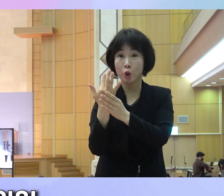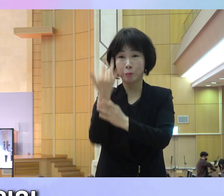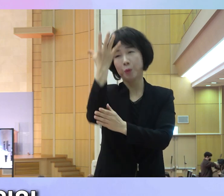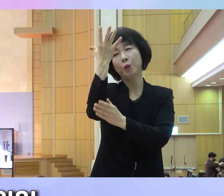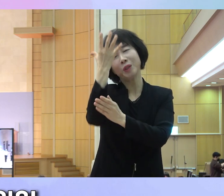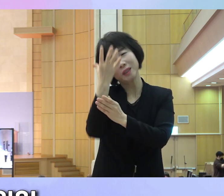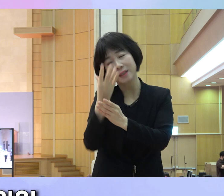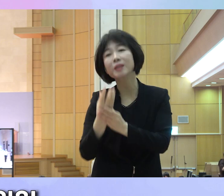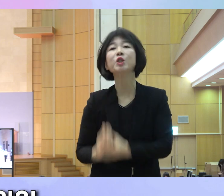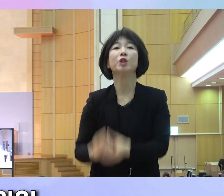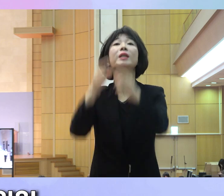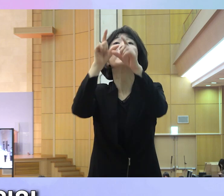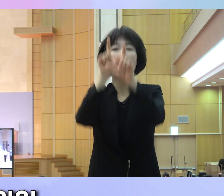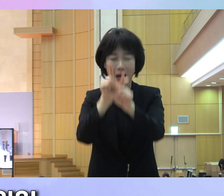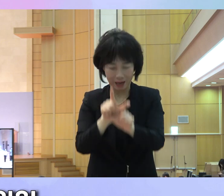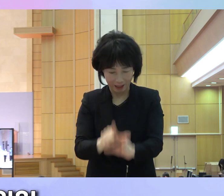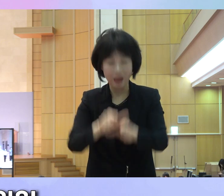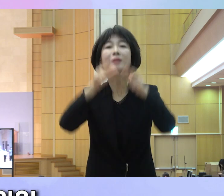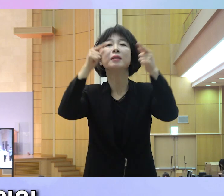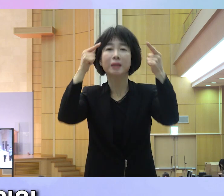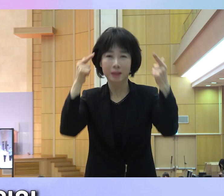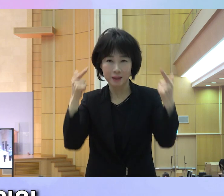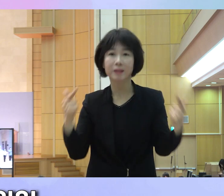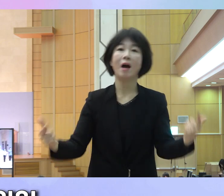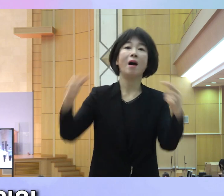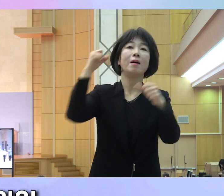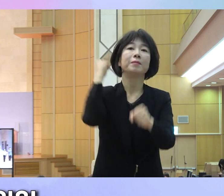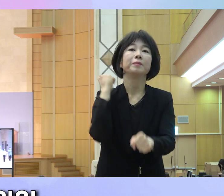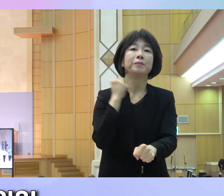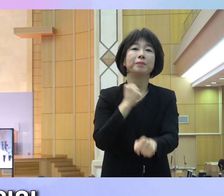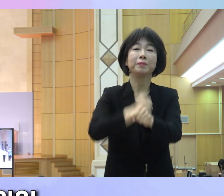꺼져가는 등불 끄지 않는